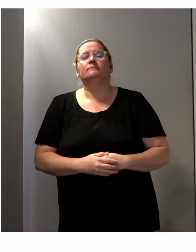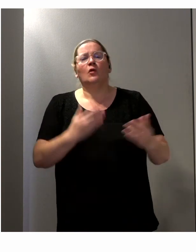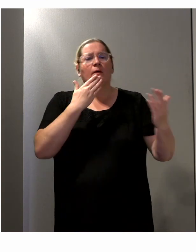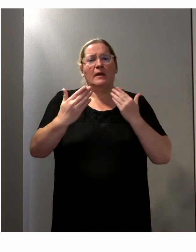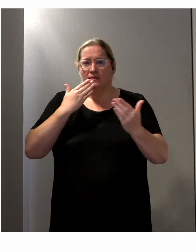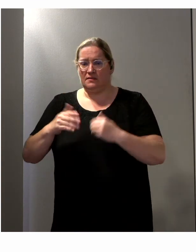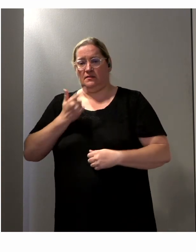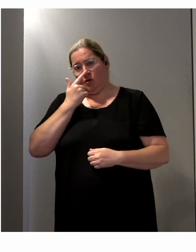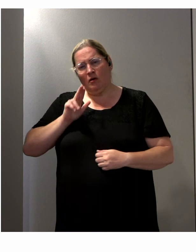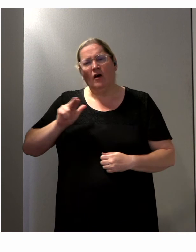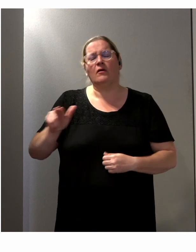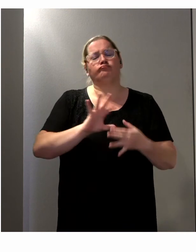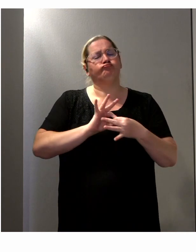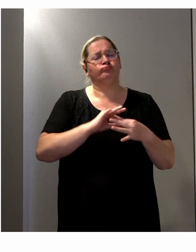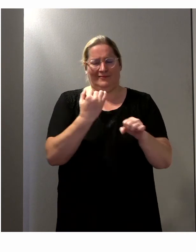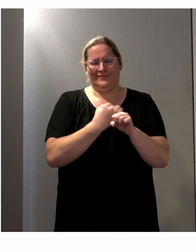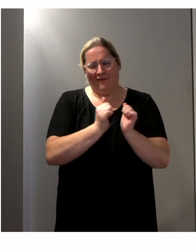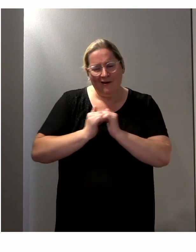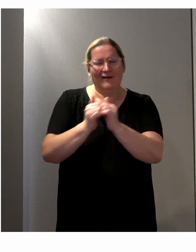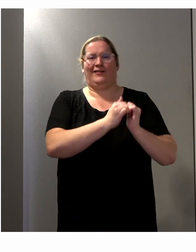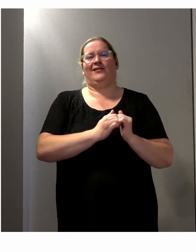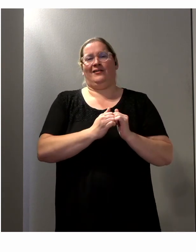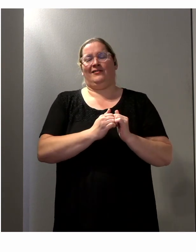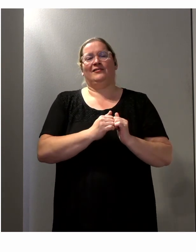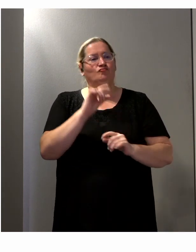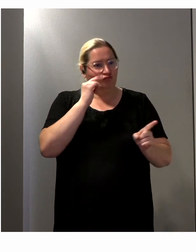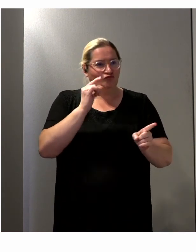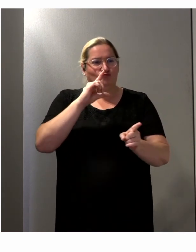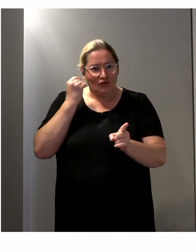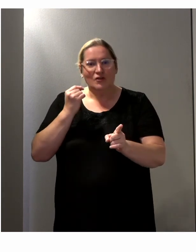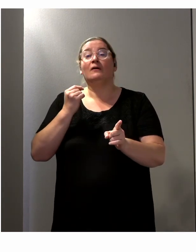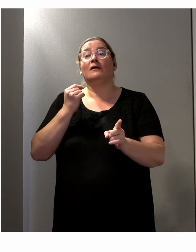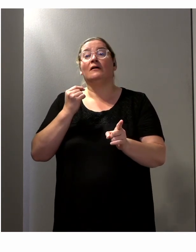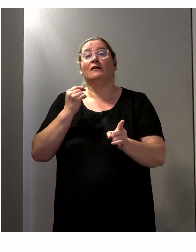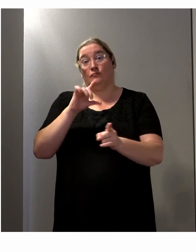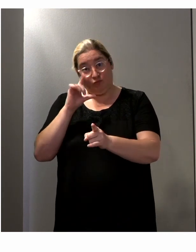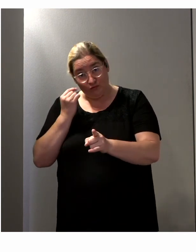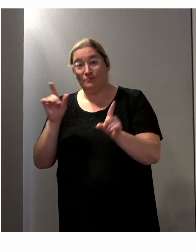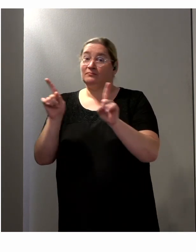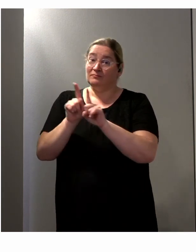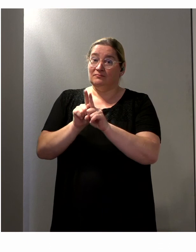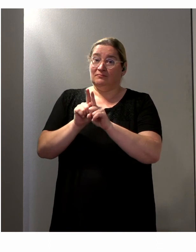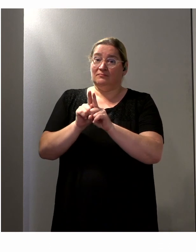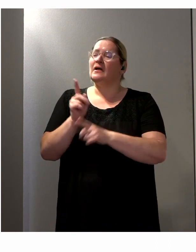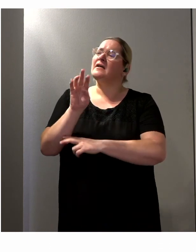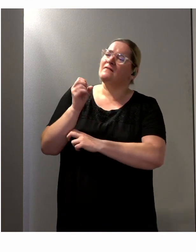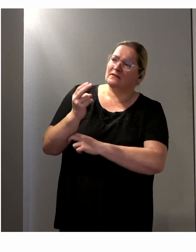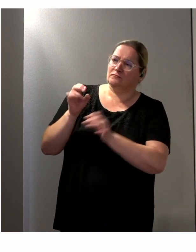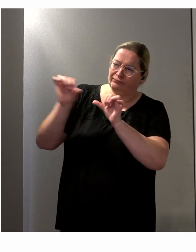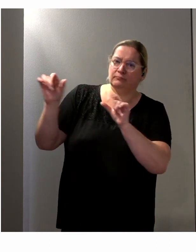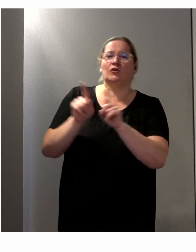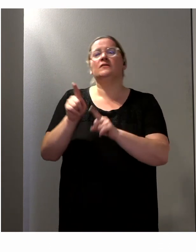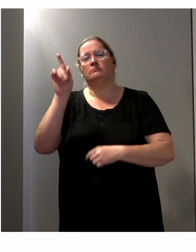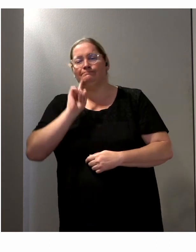retravailler ensemble, M. Langlard, M. Burgul-Duru, M. Devise, Kevin, bien sûr,